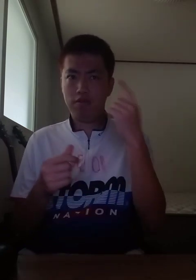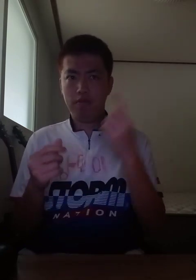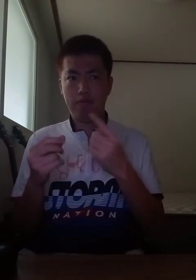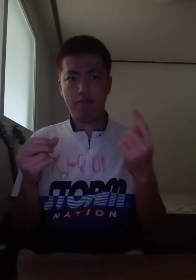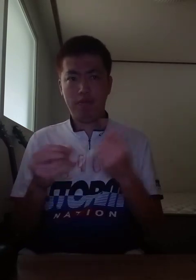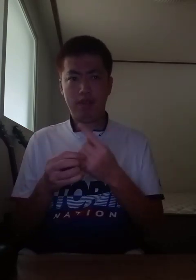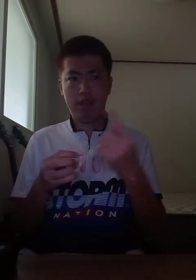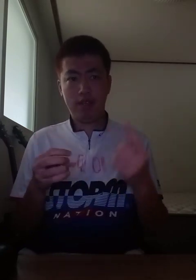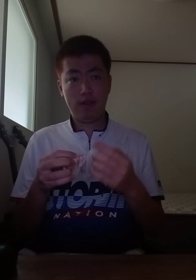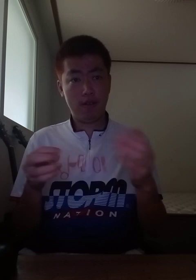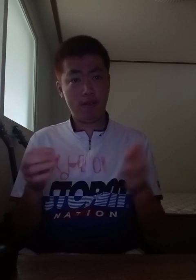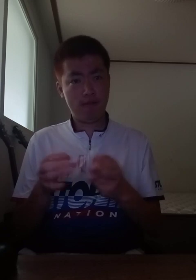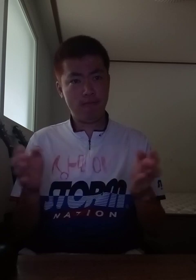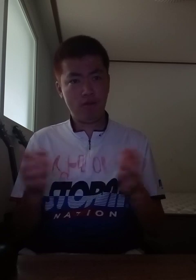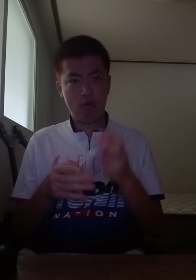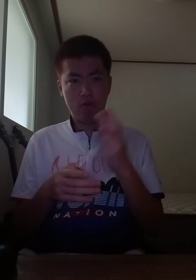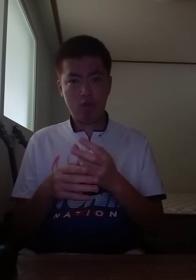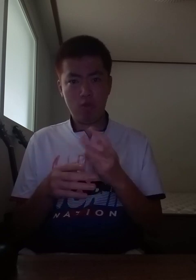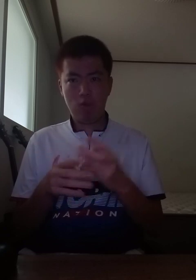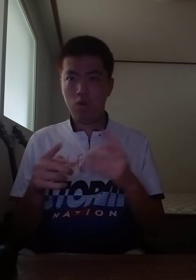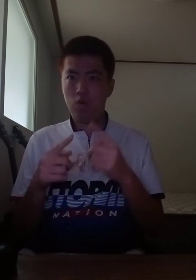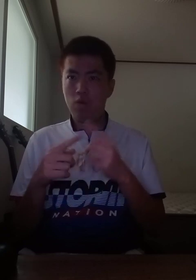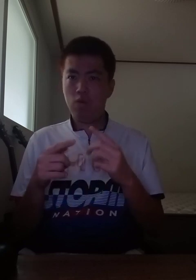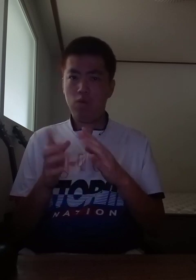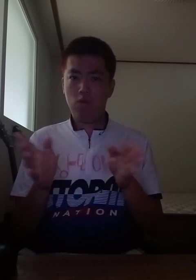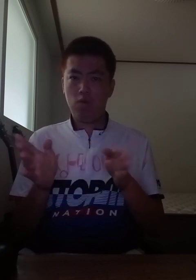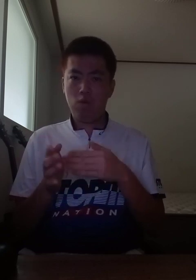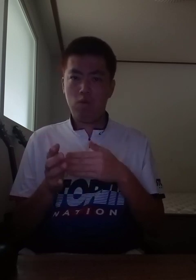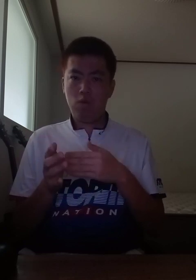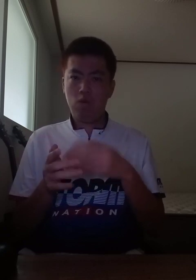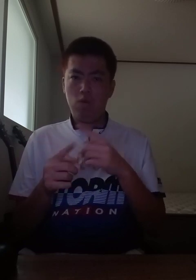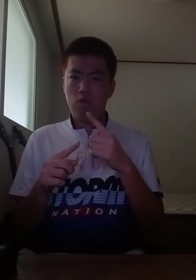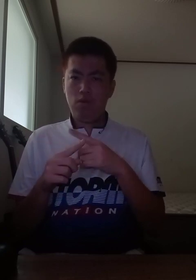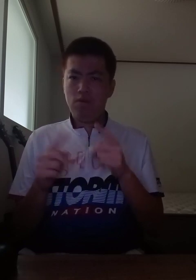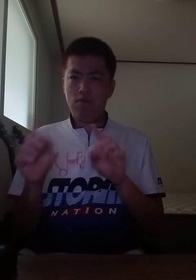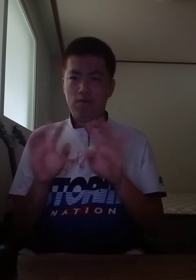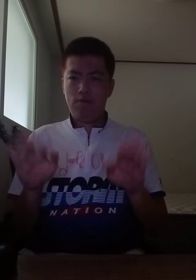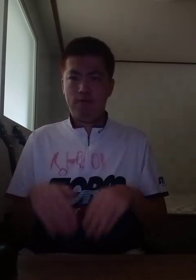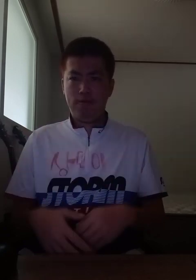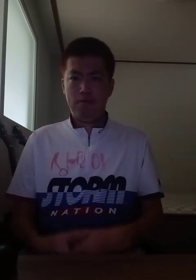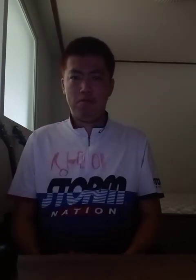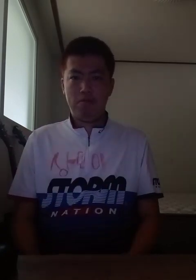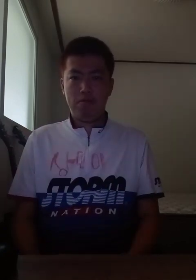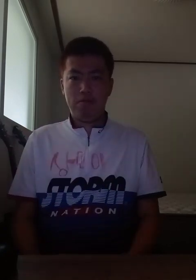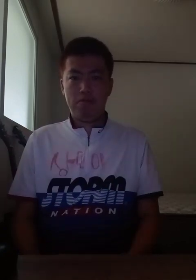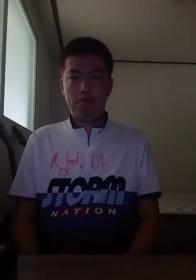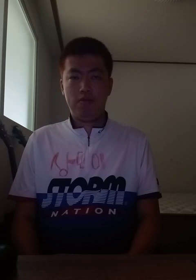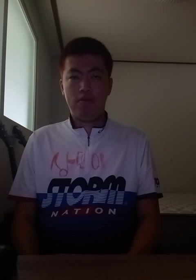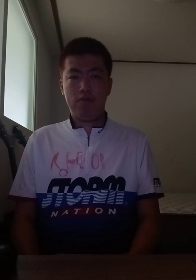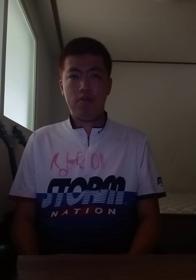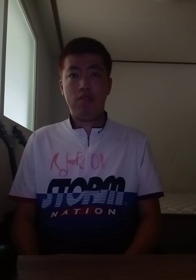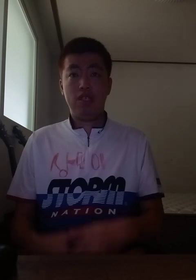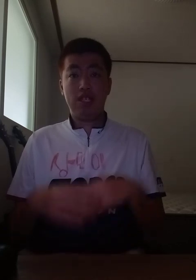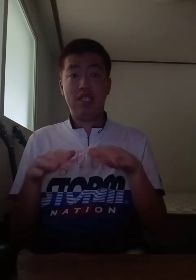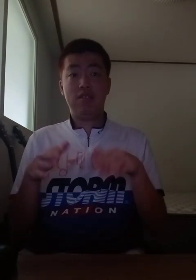중장기적으로 어떻게 도입할 그 계획을 가지고 있는데 현재 단기적으로는 계획이 없습니다. 이름만 버스